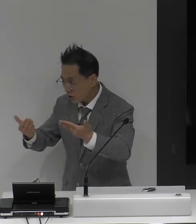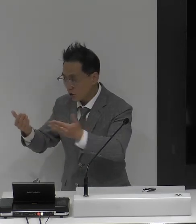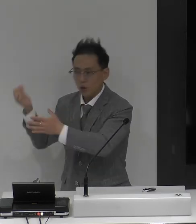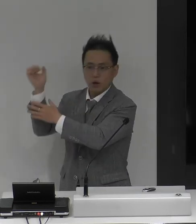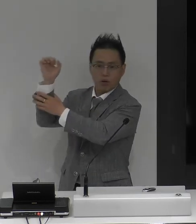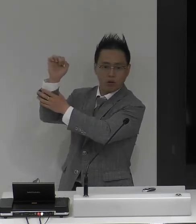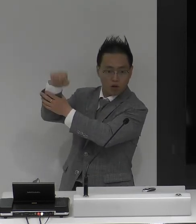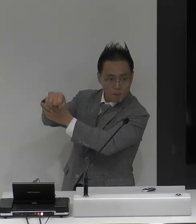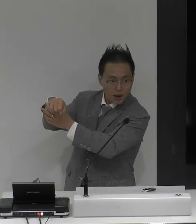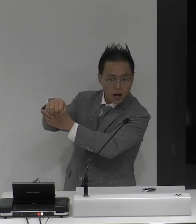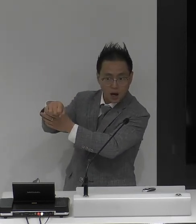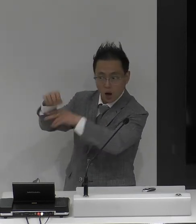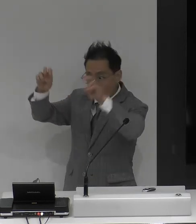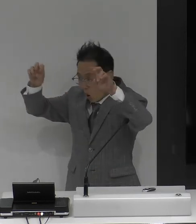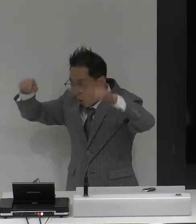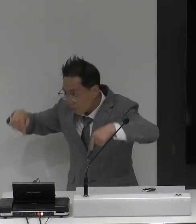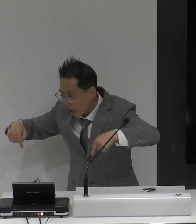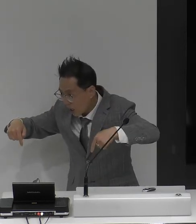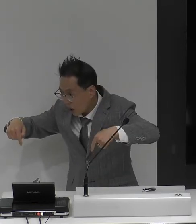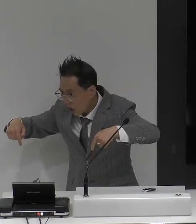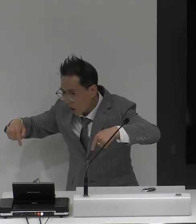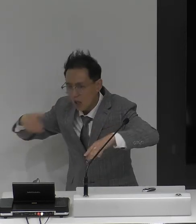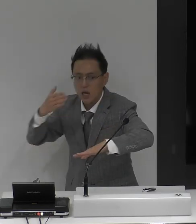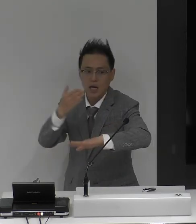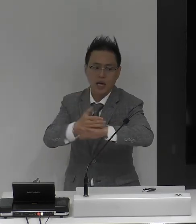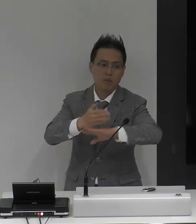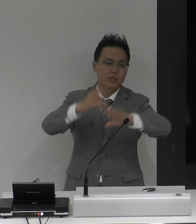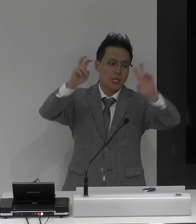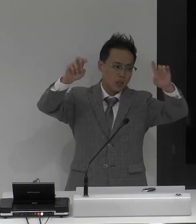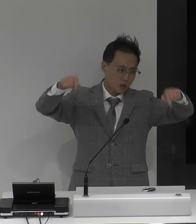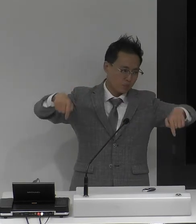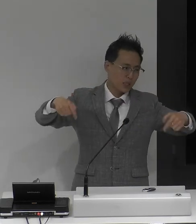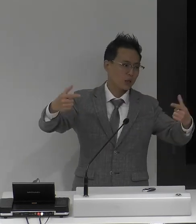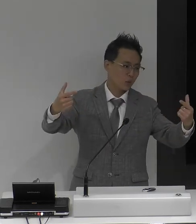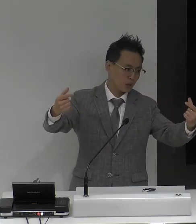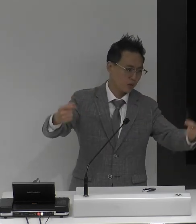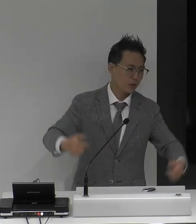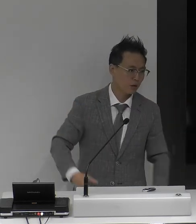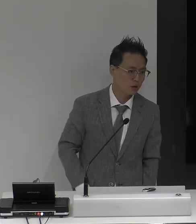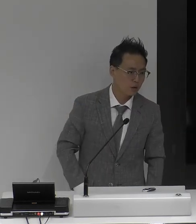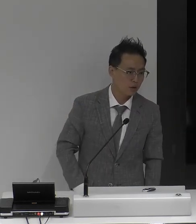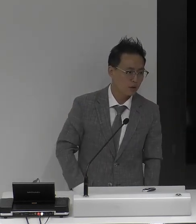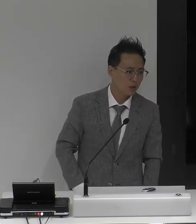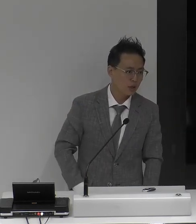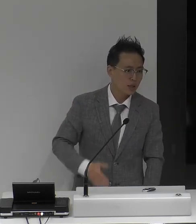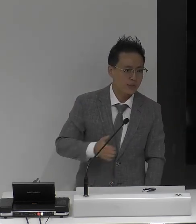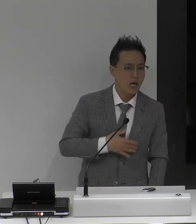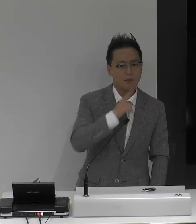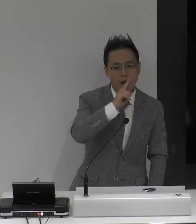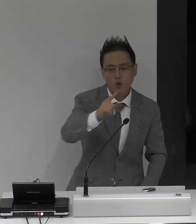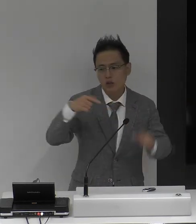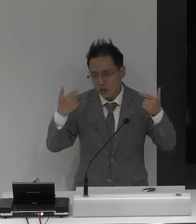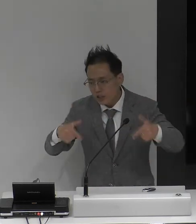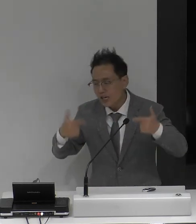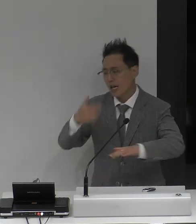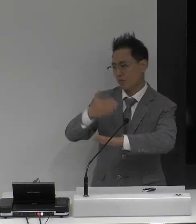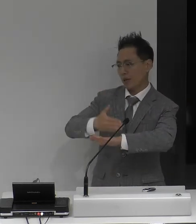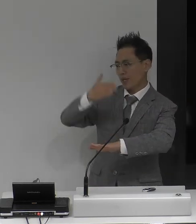헌신이 열매가 없다? 감사 없다랑 똑같은 거예요. 내가 말로는 늘 감사합니다,